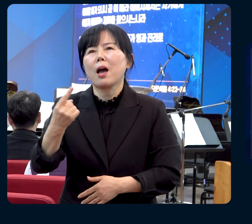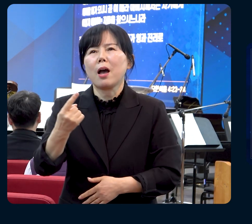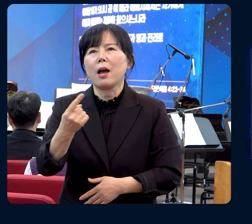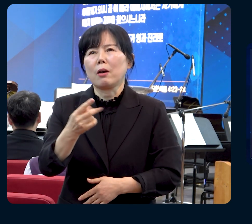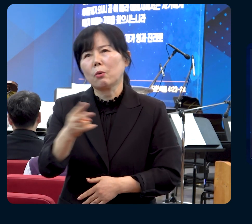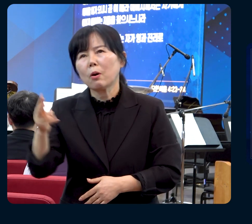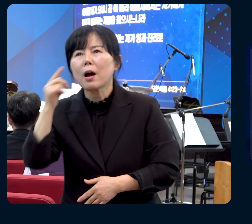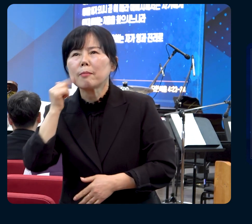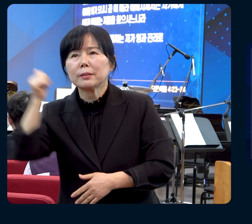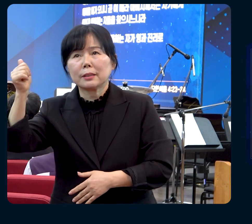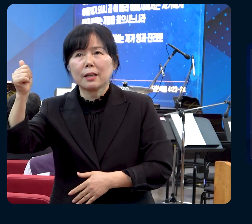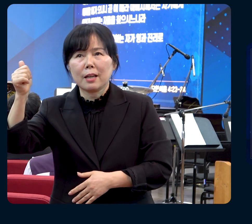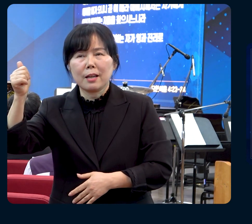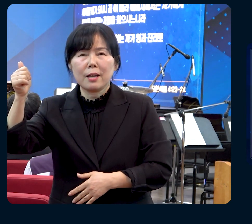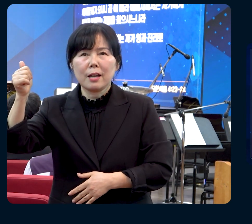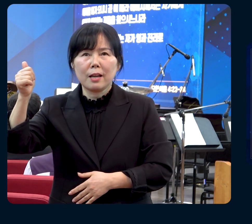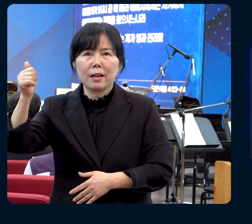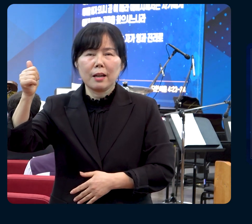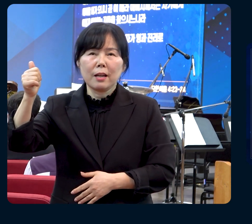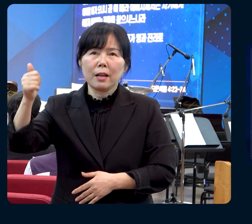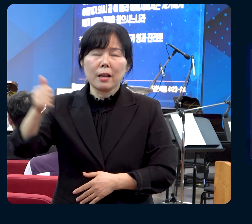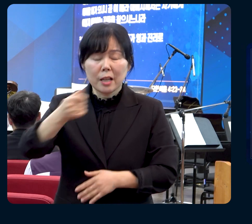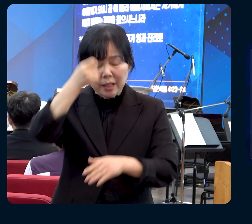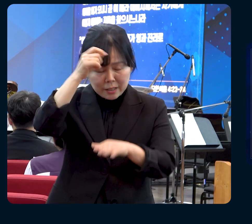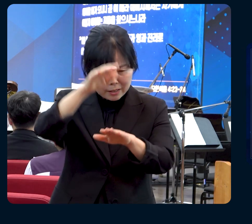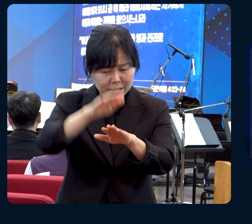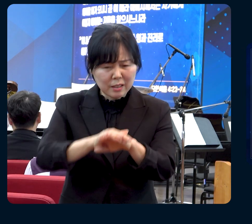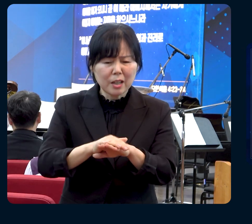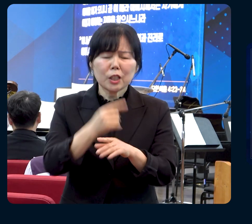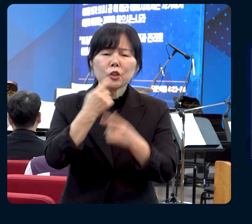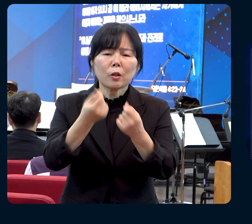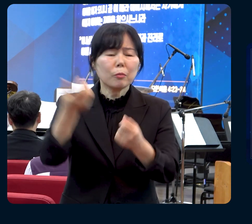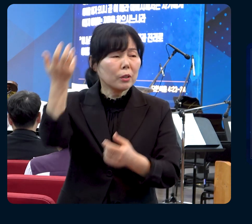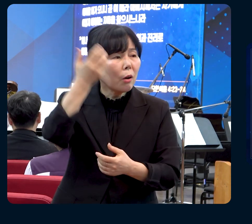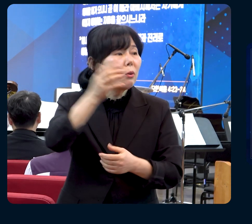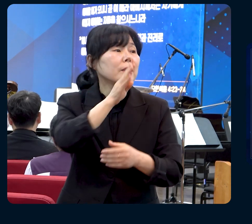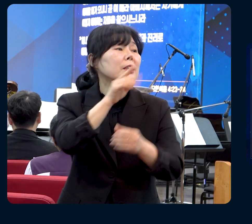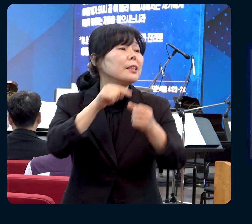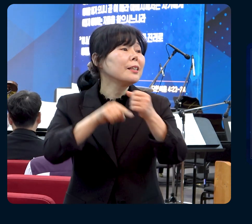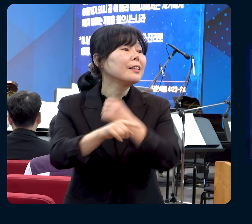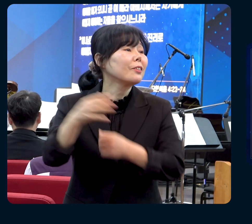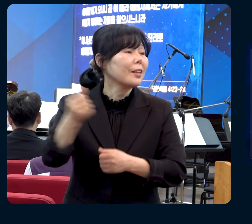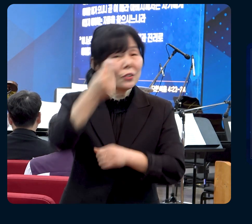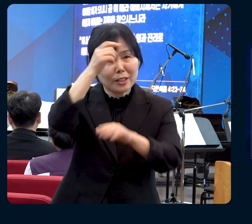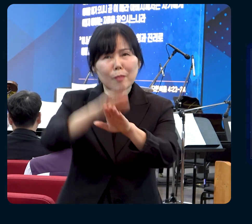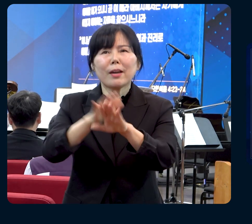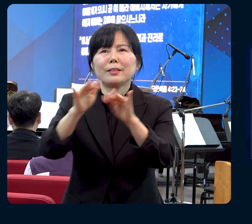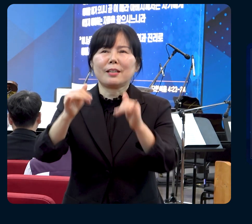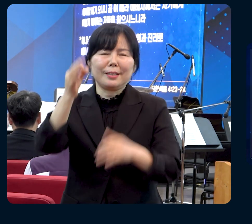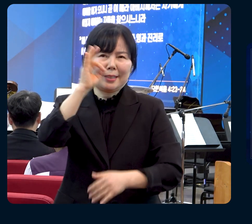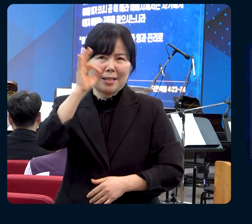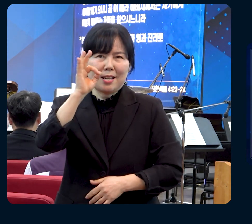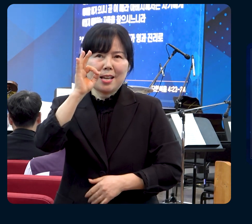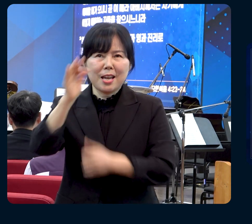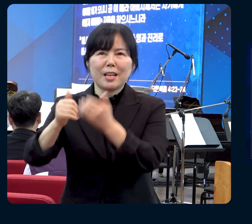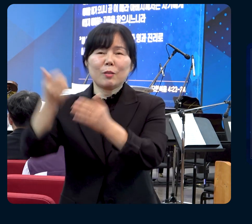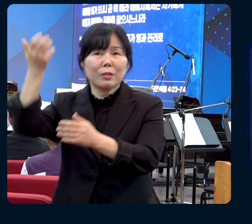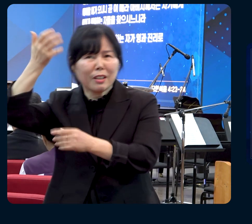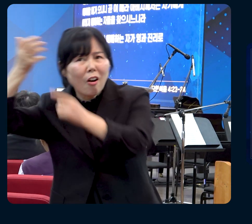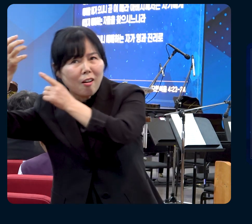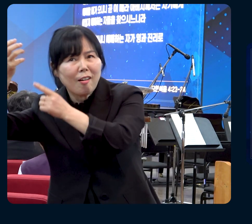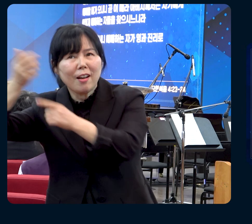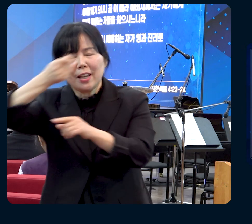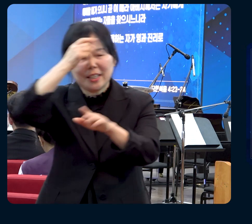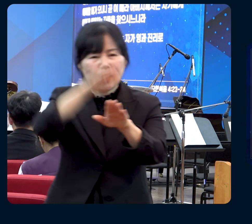이때라. 아버지께서는 자기에게 이렇게 예배하는 자들을 찾으시느니라. 하나님은 영이시니 예배하는 자가